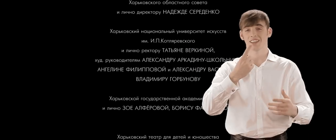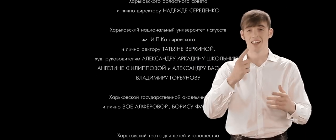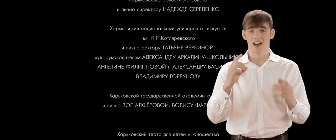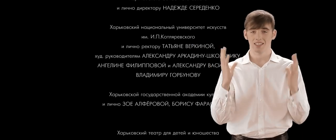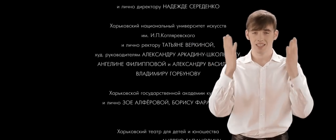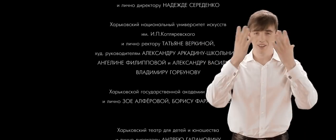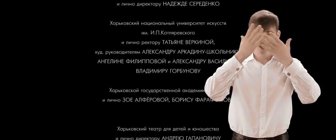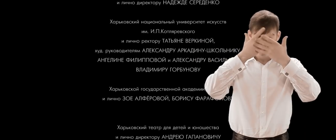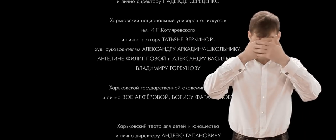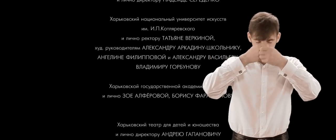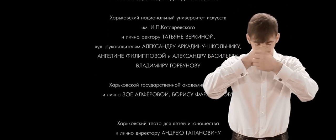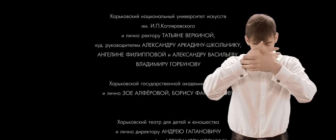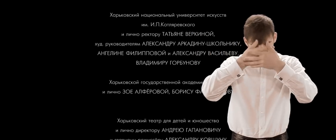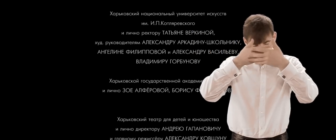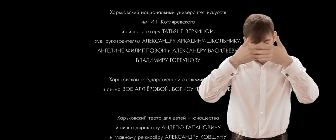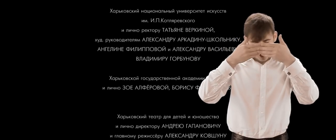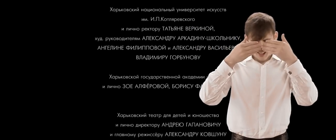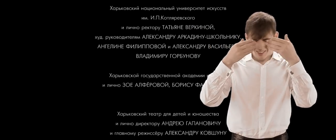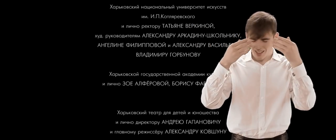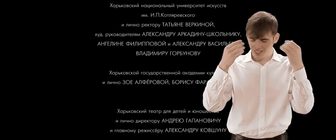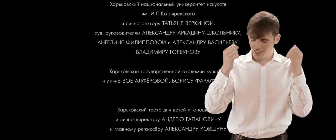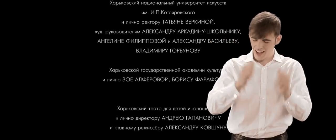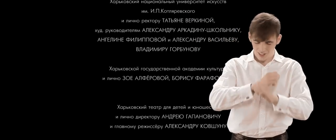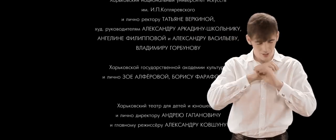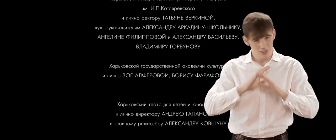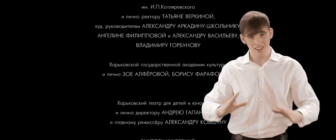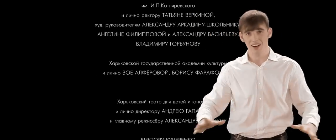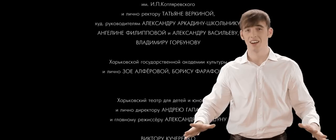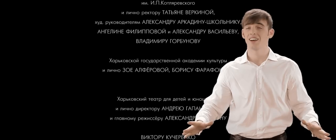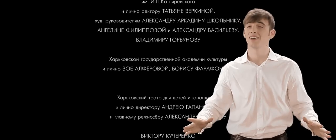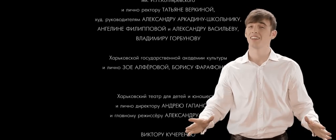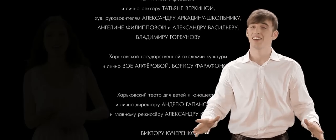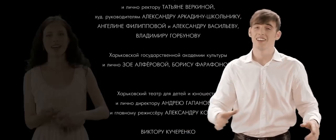была самозванкой. А став частью меня, вывернула наизнанку.